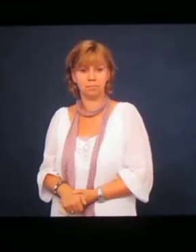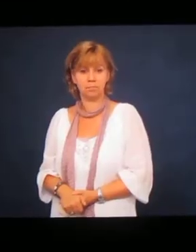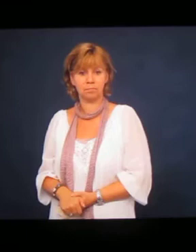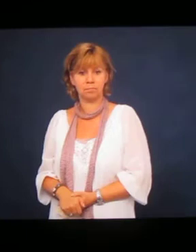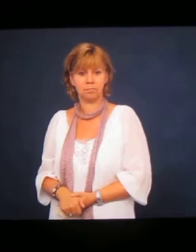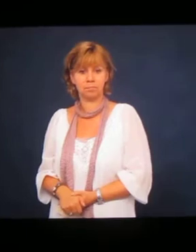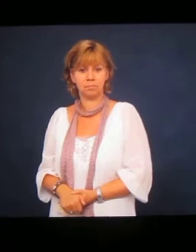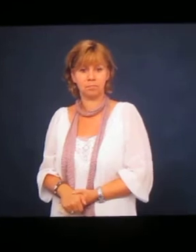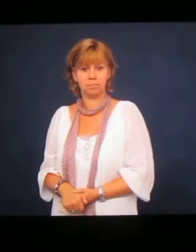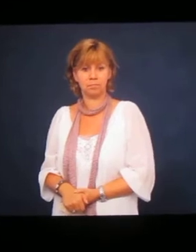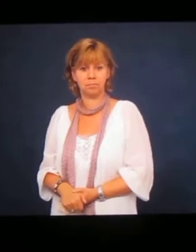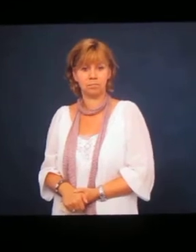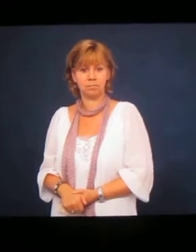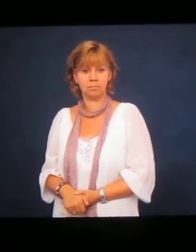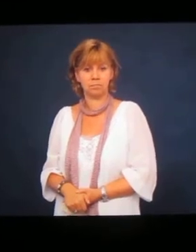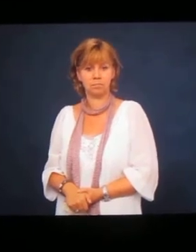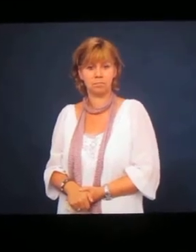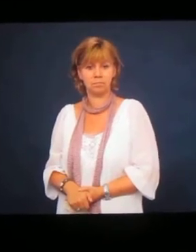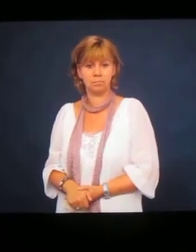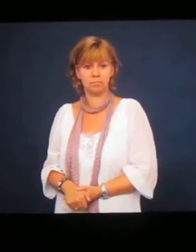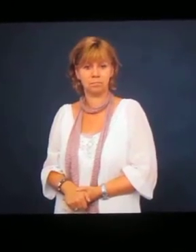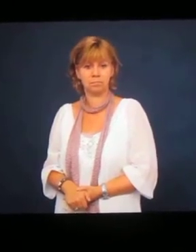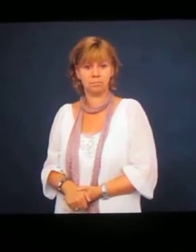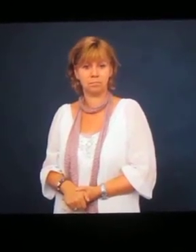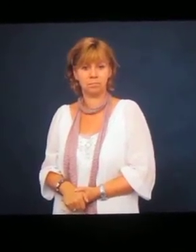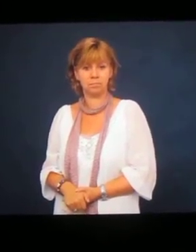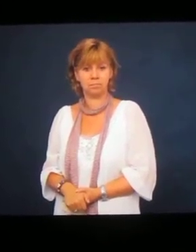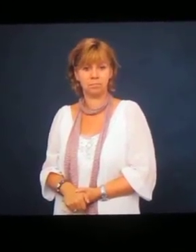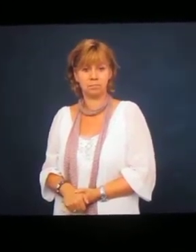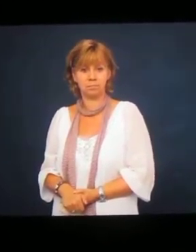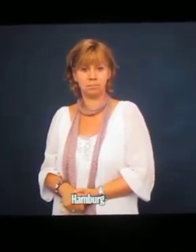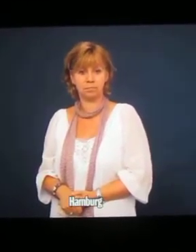der iPad-Edition. So, jetzt drücke ich hier mal auf Play.